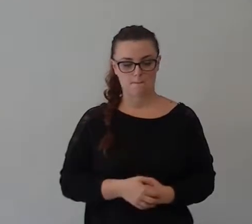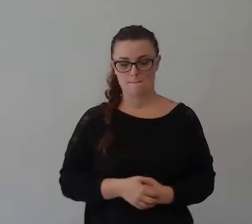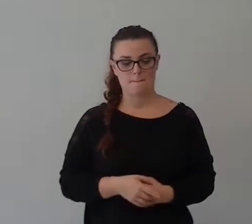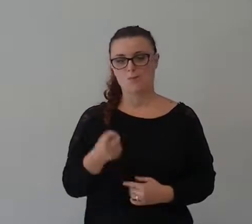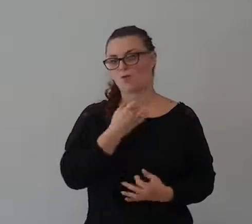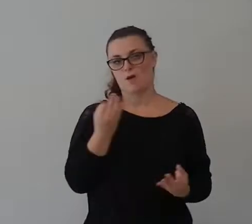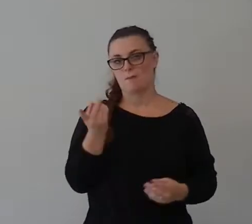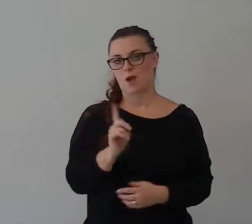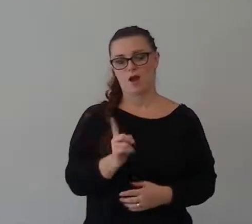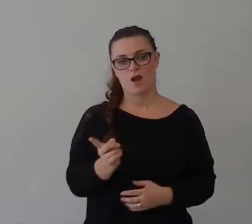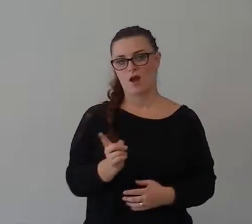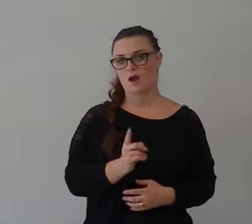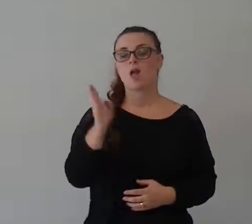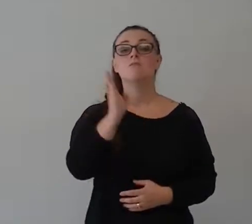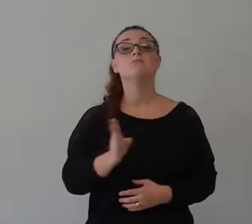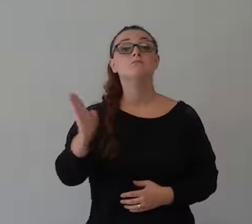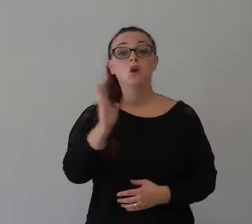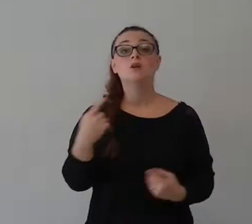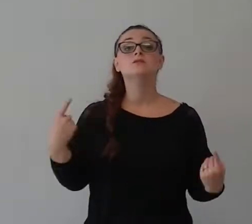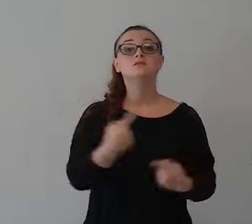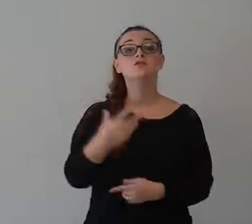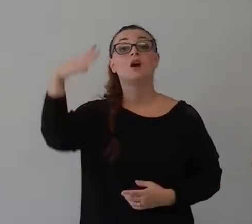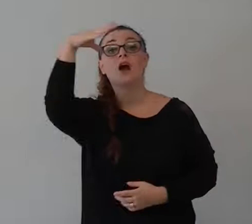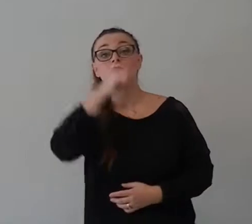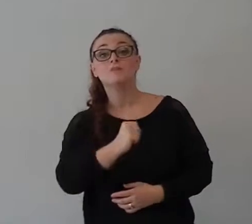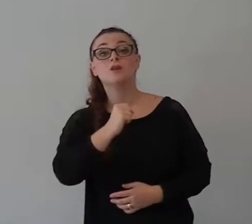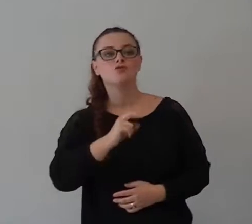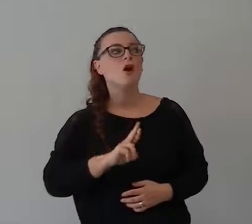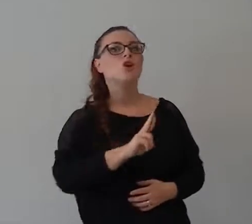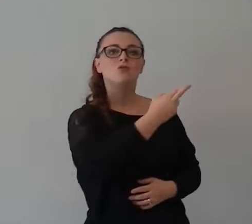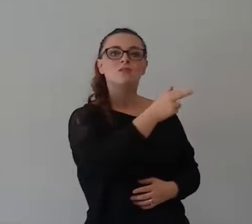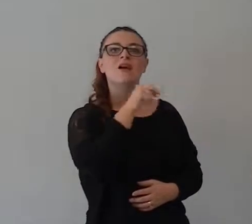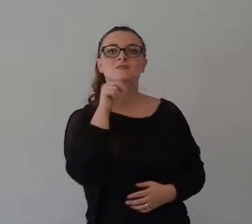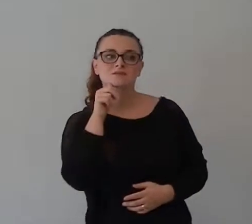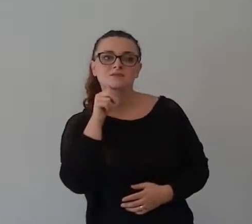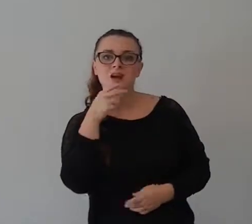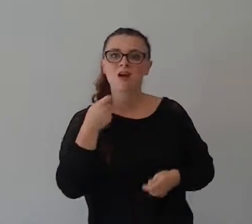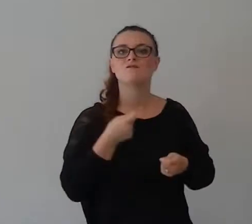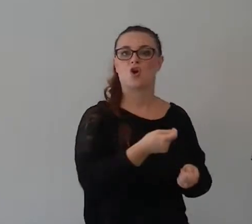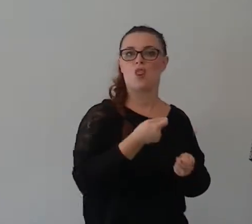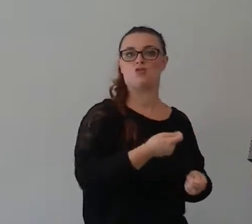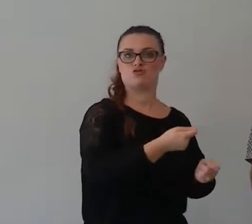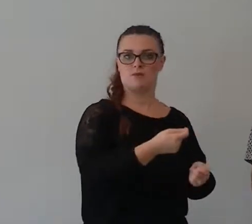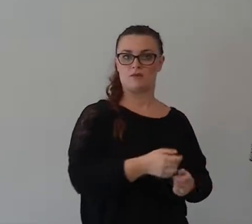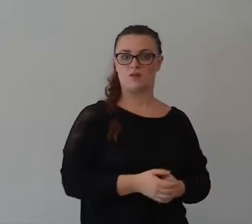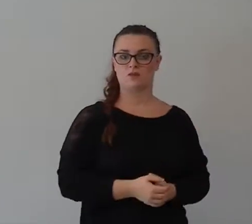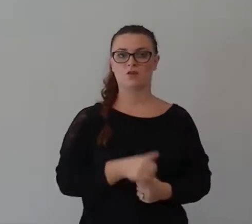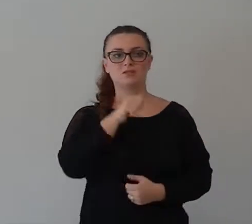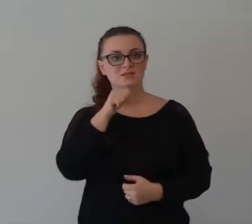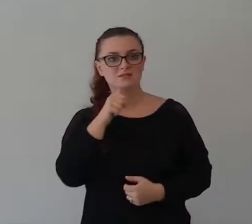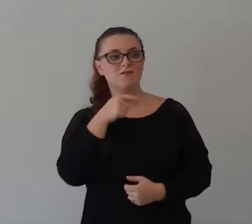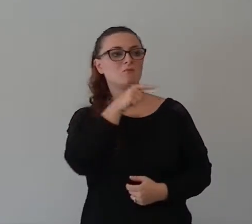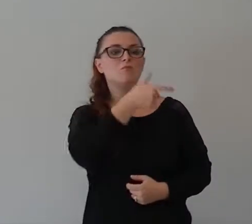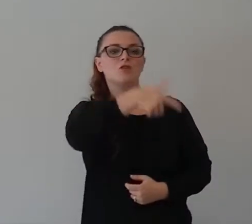Non è così. Boaz capisce che Ruth ha bisogno di essere incoraggiata nel bene che fa, nel bene che